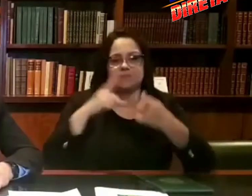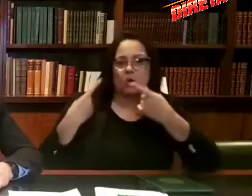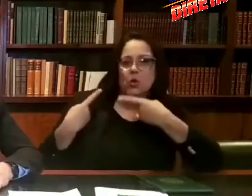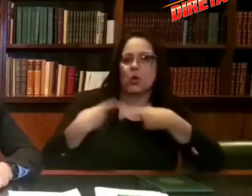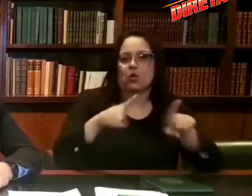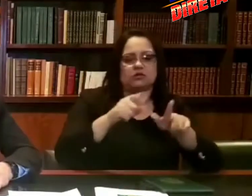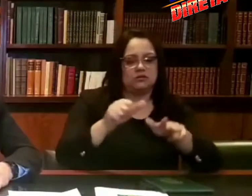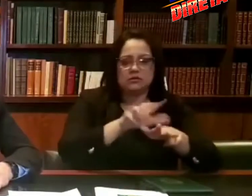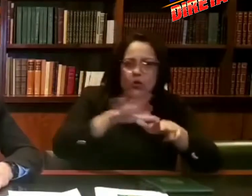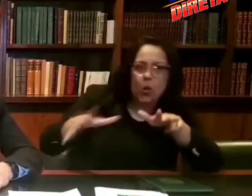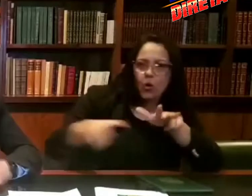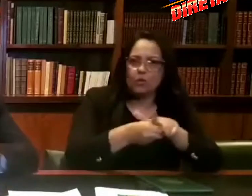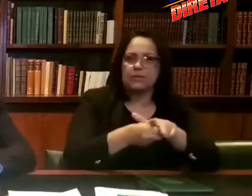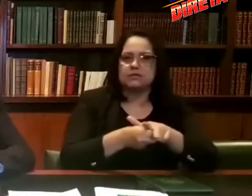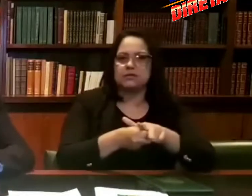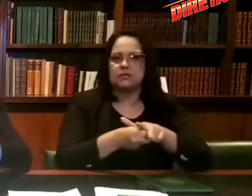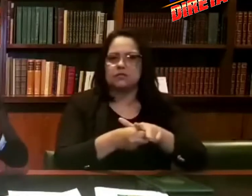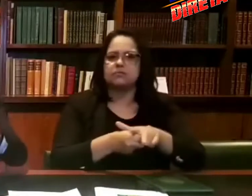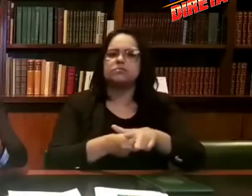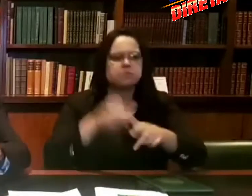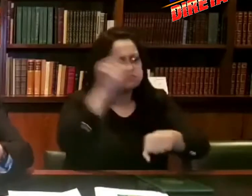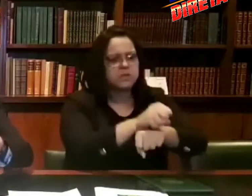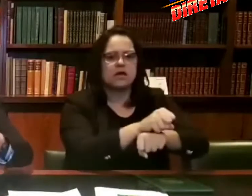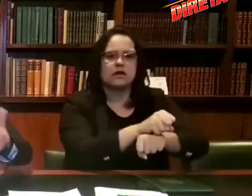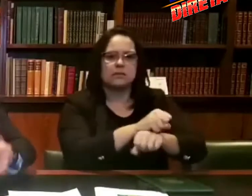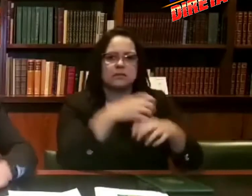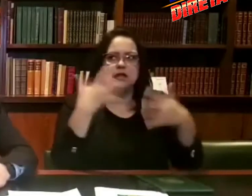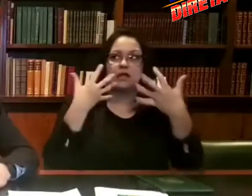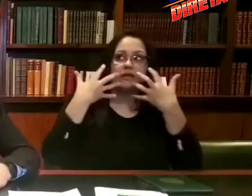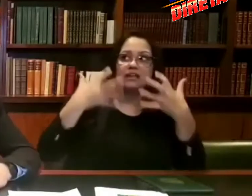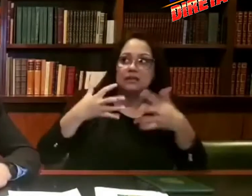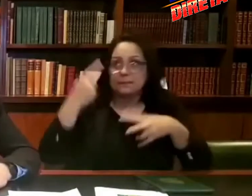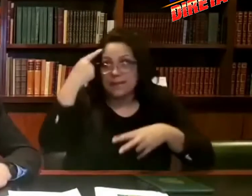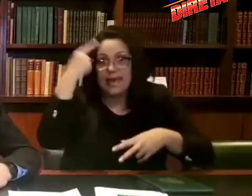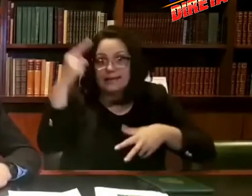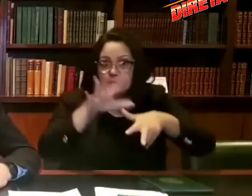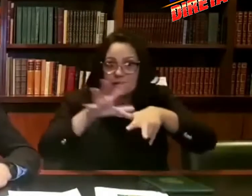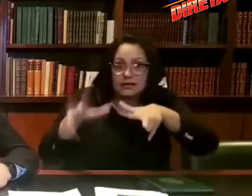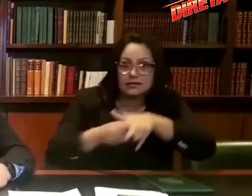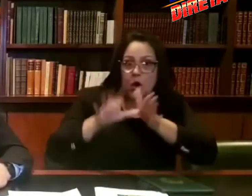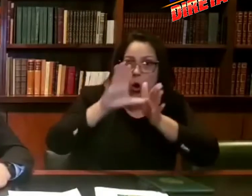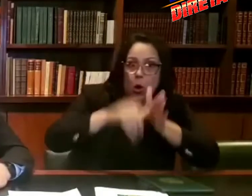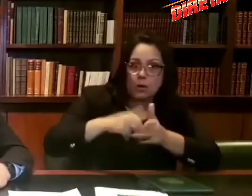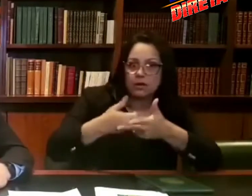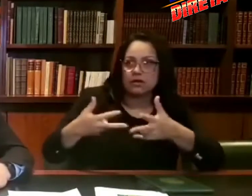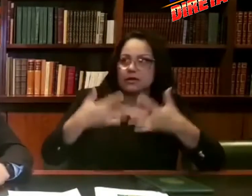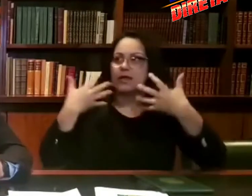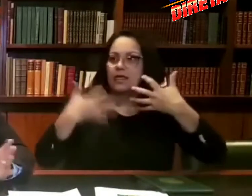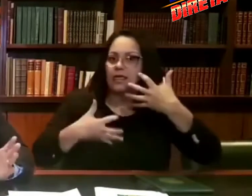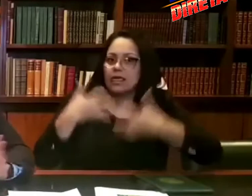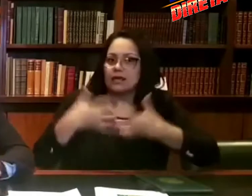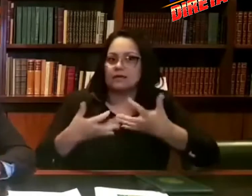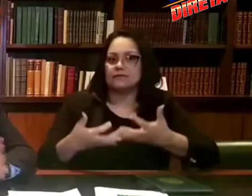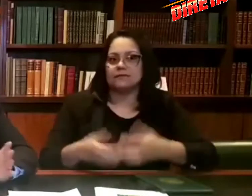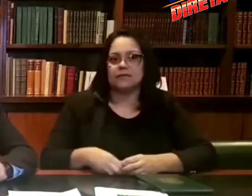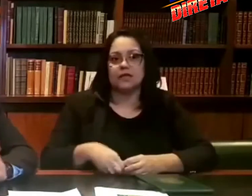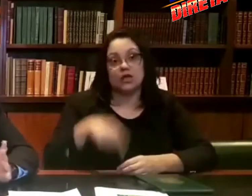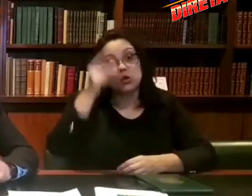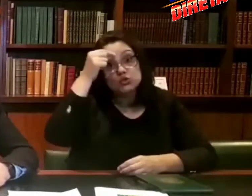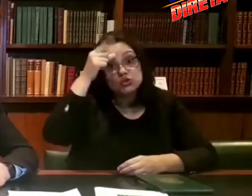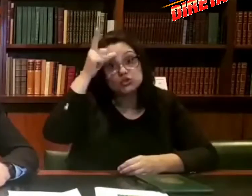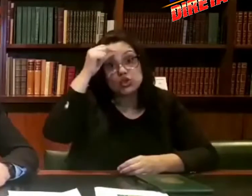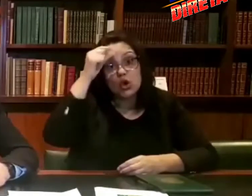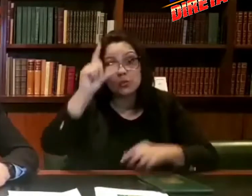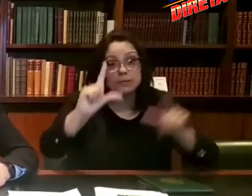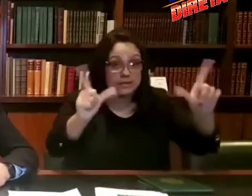a corrupção, vamos inibir com essas ações, vai inibir quem porventura queiram praticar as ações. Fiquei sabendo também, foi pela mídia, não sei se é verdade,